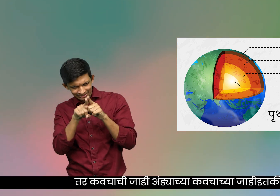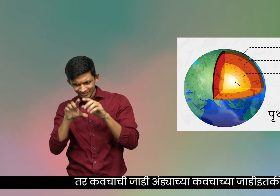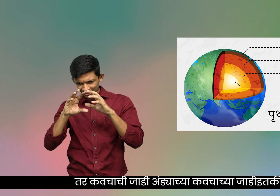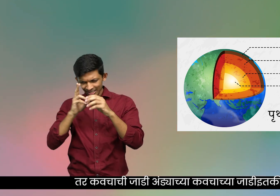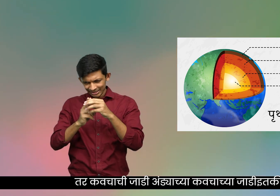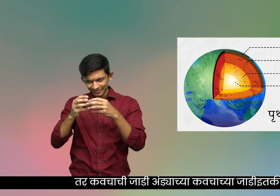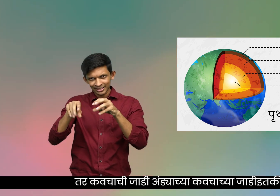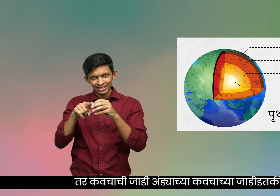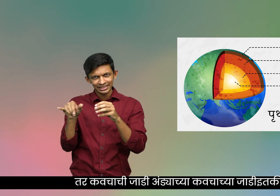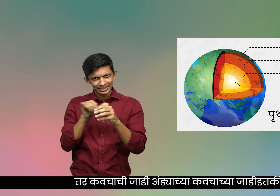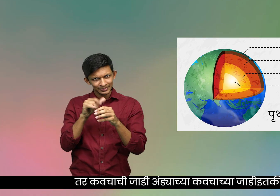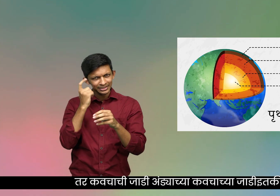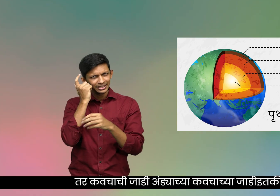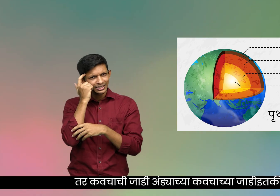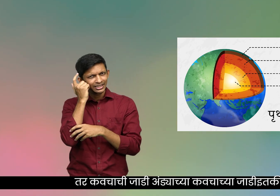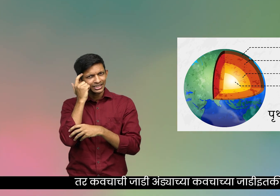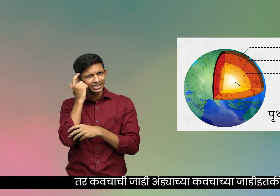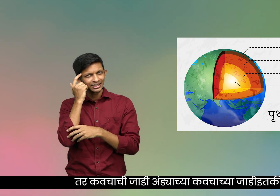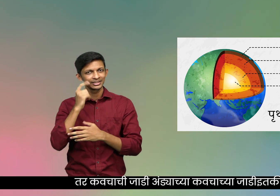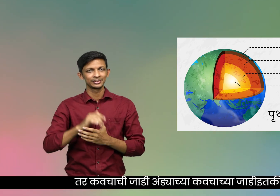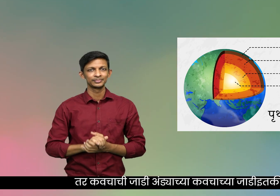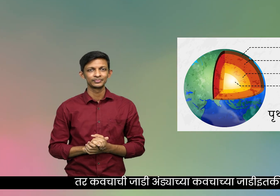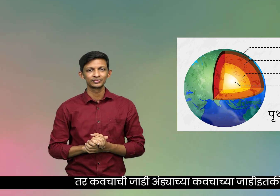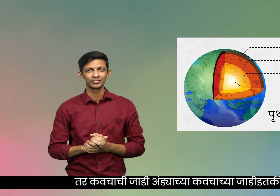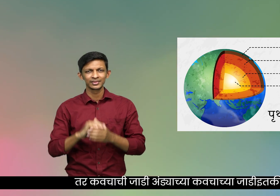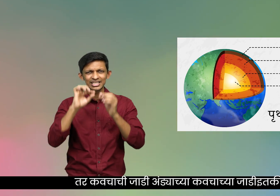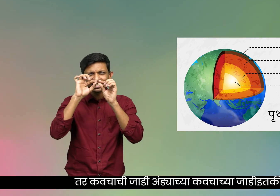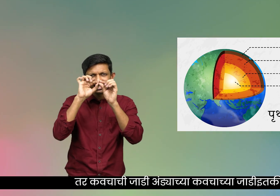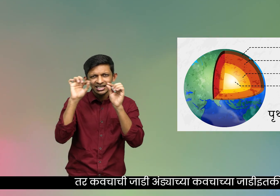तर कवचाची जाडी अंड्याच्या कवचाच्या जाडीइतकीच असते.